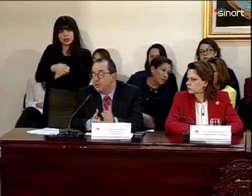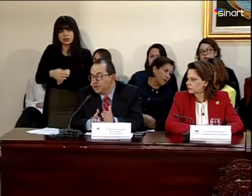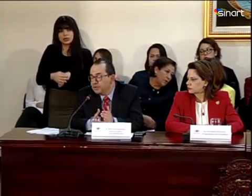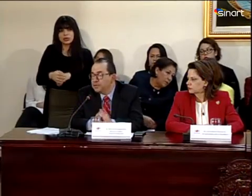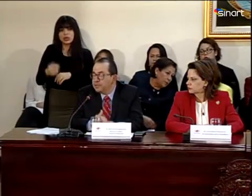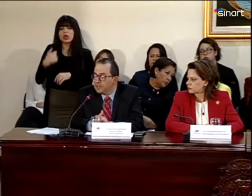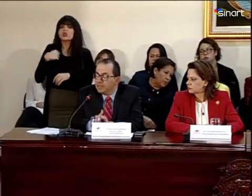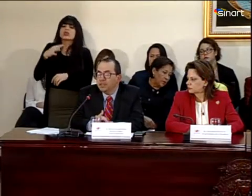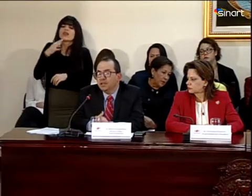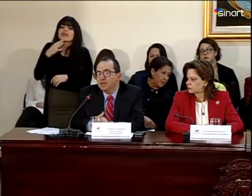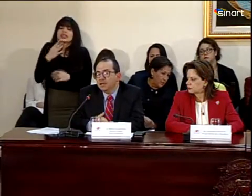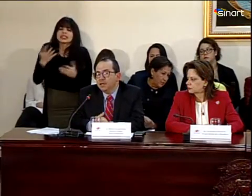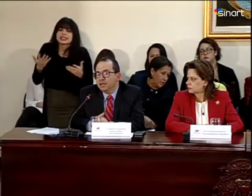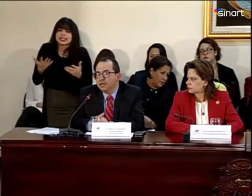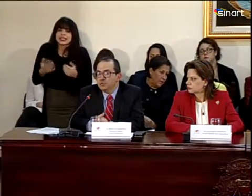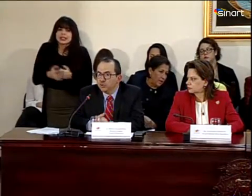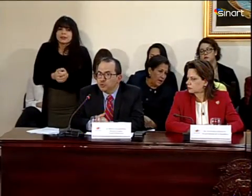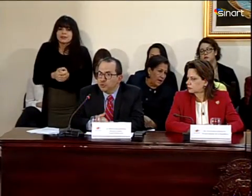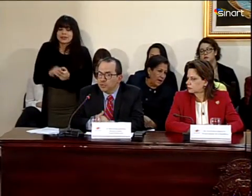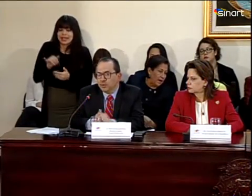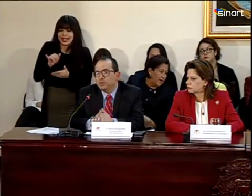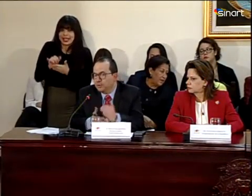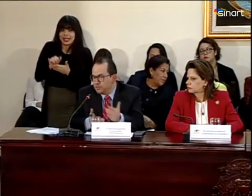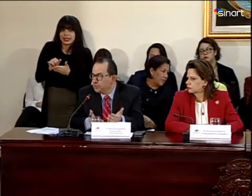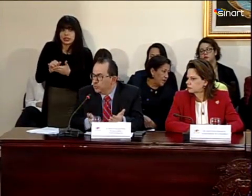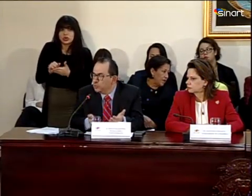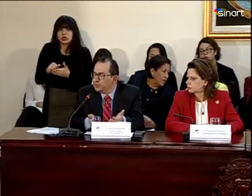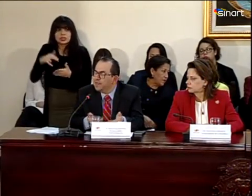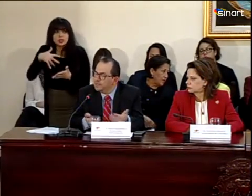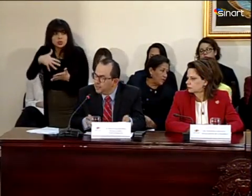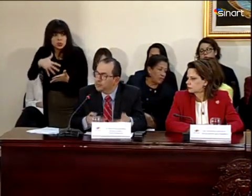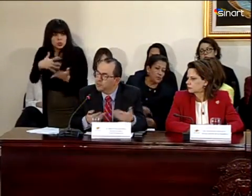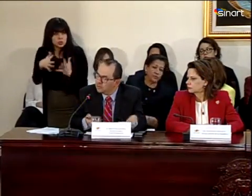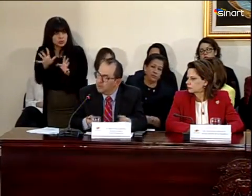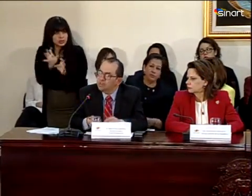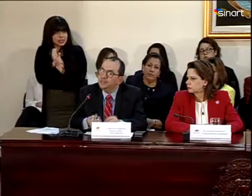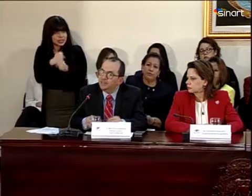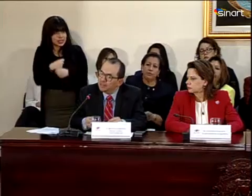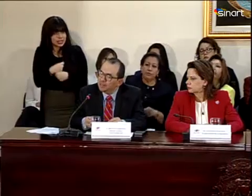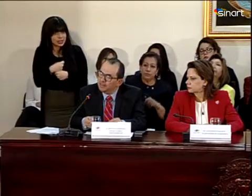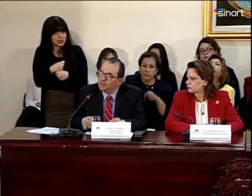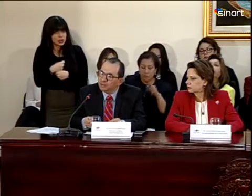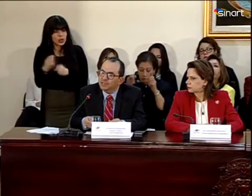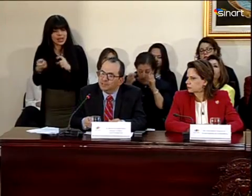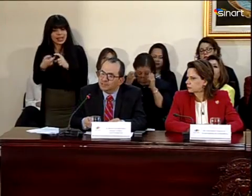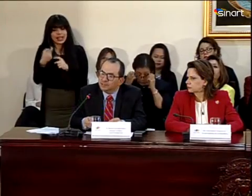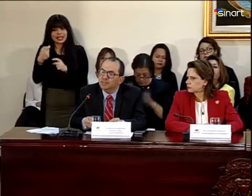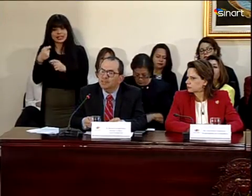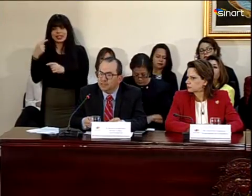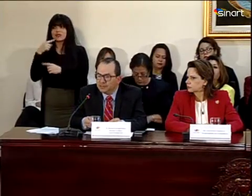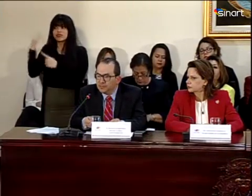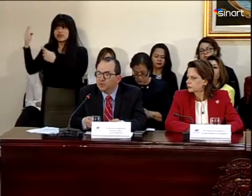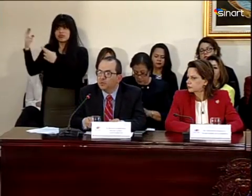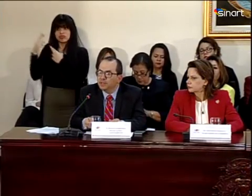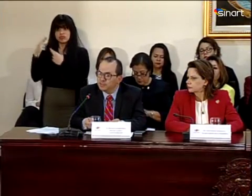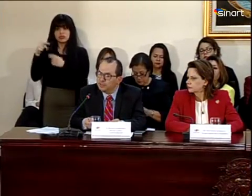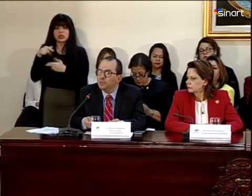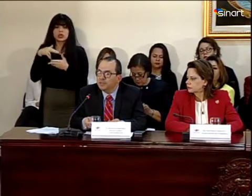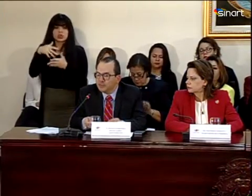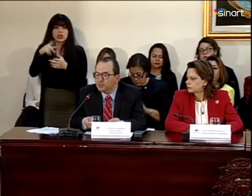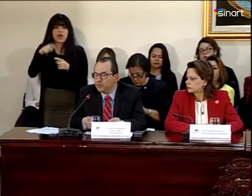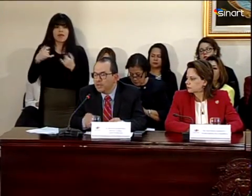A lo que me refiero es a que estos estudios realizados desde la emisión de la sentencia tienen sin duda alguna